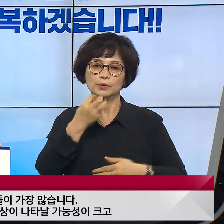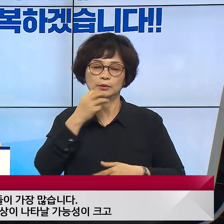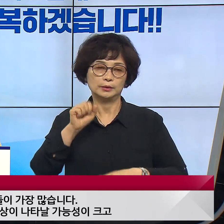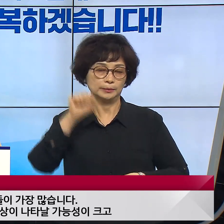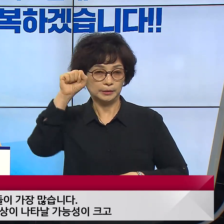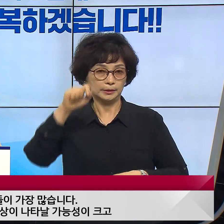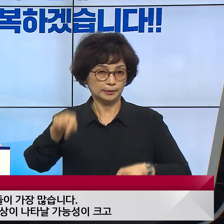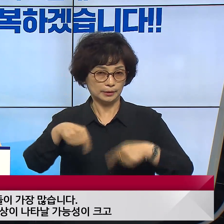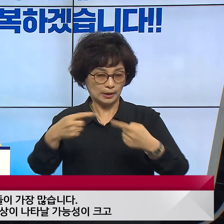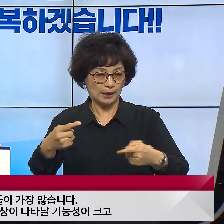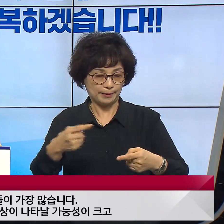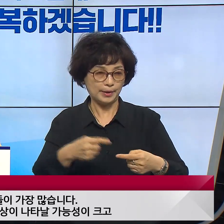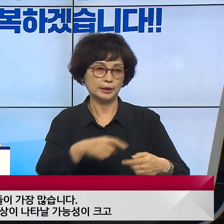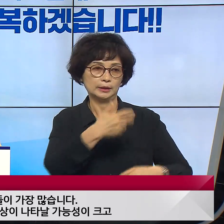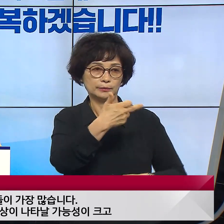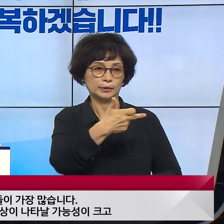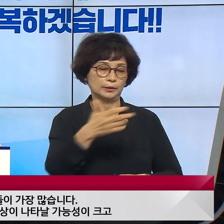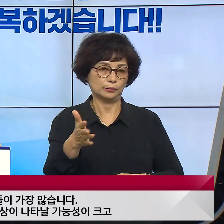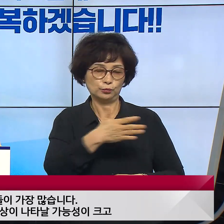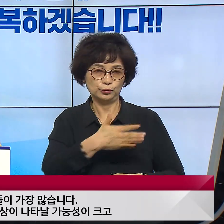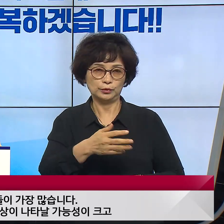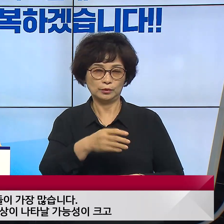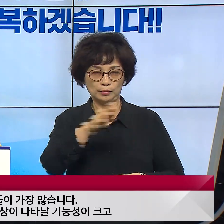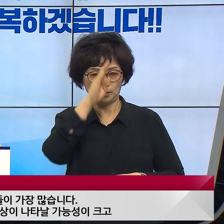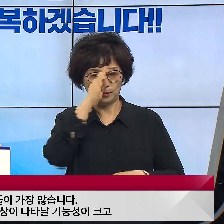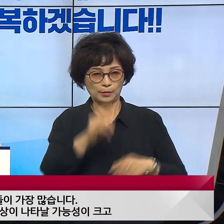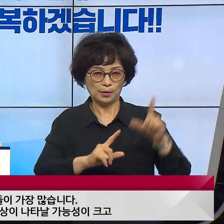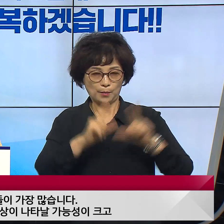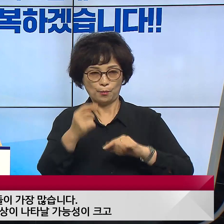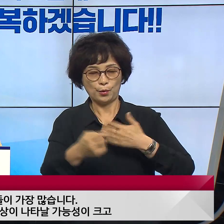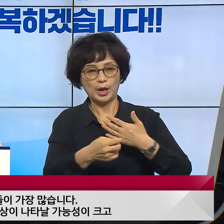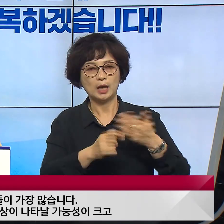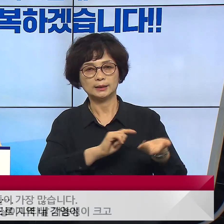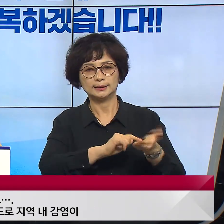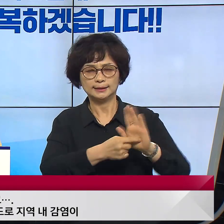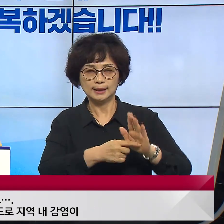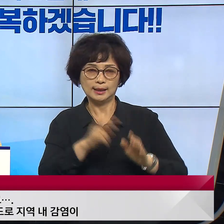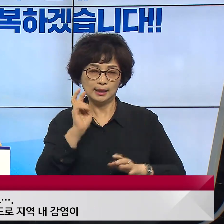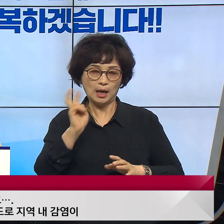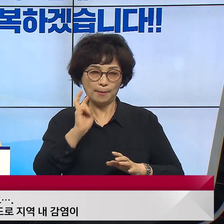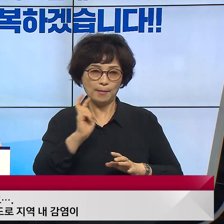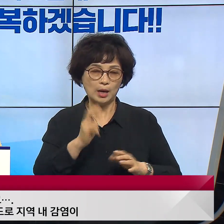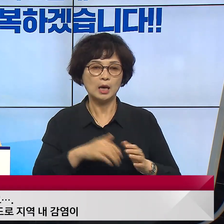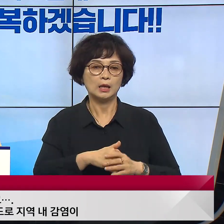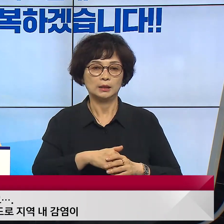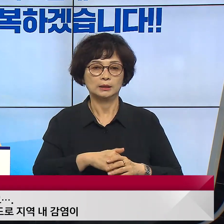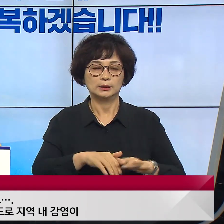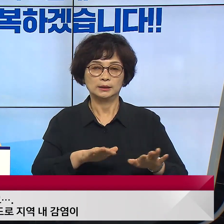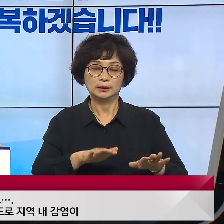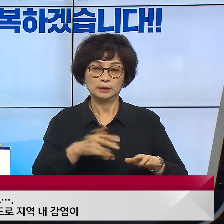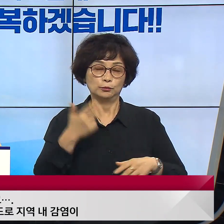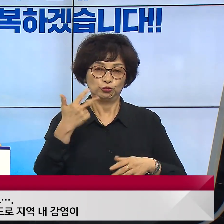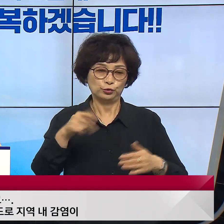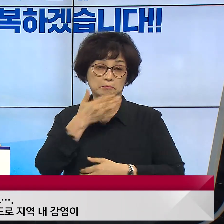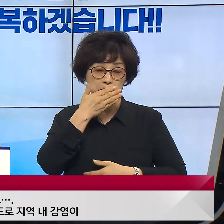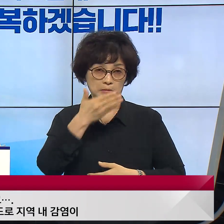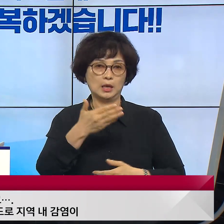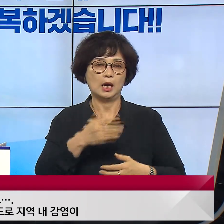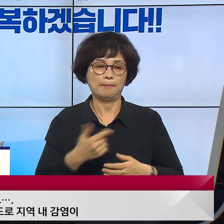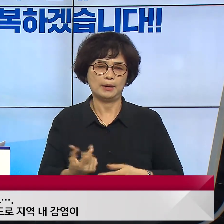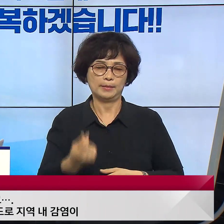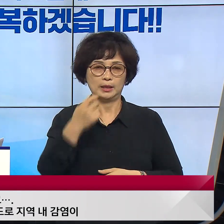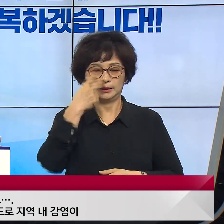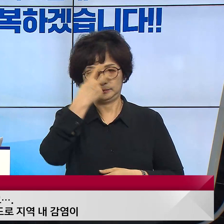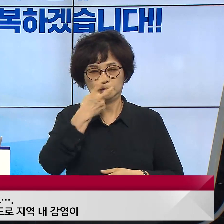참석하셨다면 17일부터 증상이 나타날 가능성이 크고 이번 주에 증상을 발현하시는 분이 많고